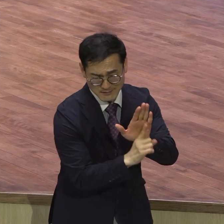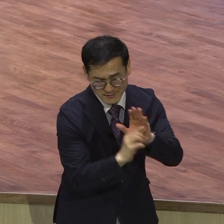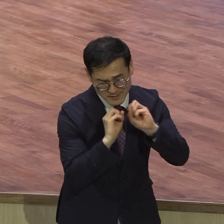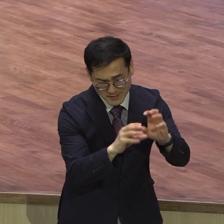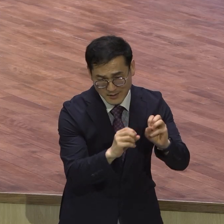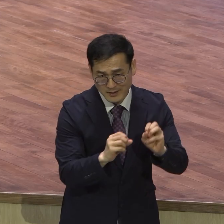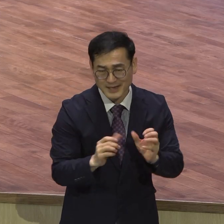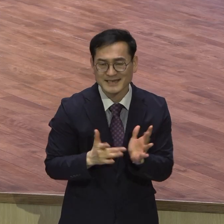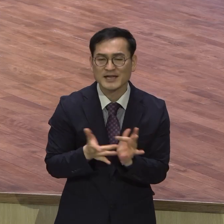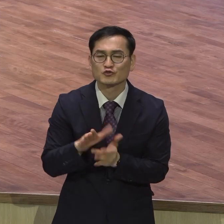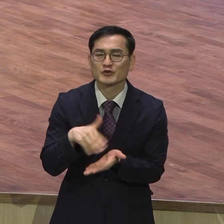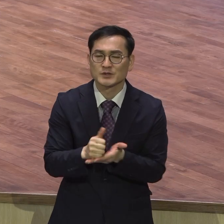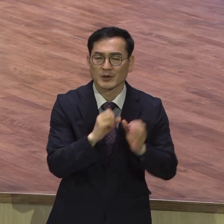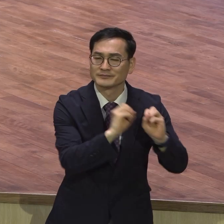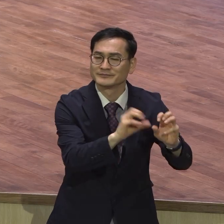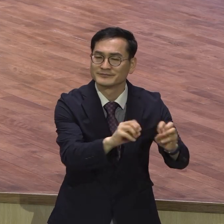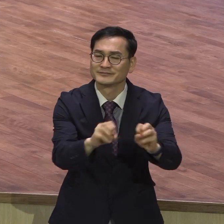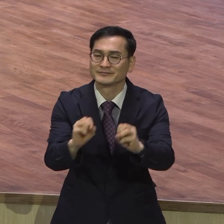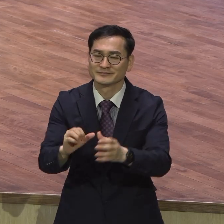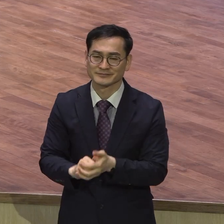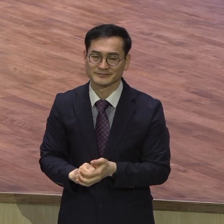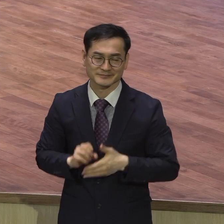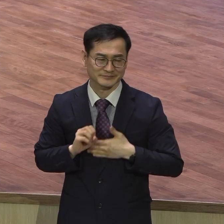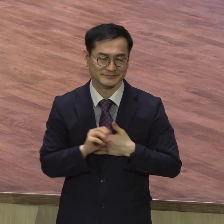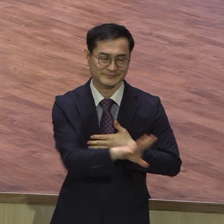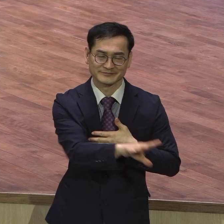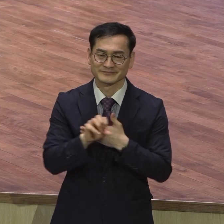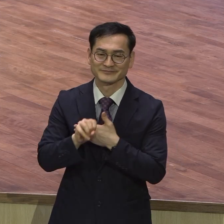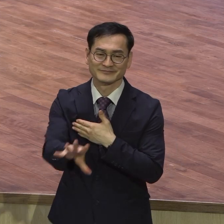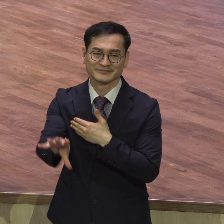빛을 세상에 숨겨놓습니까. 밖에는 다 모든 사람을 빛이게 하지.